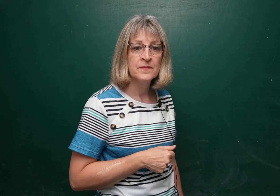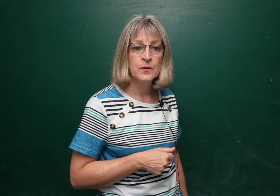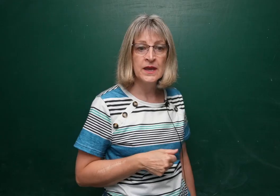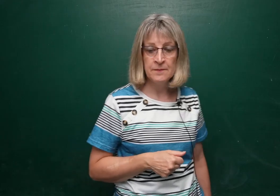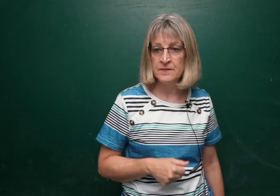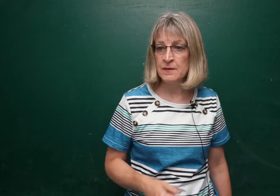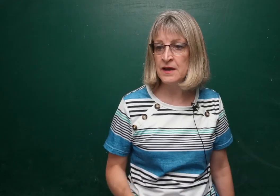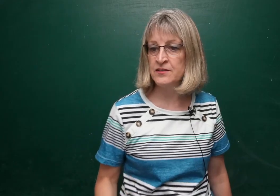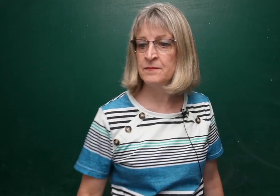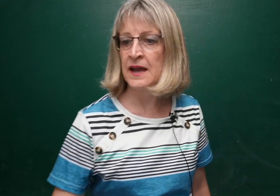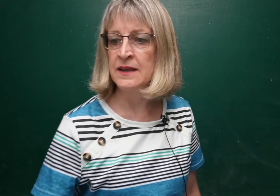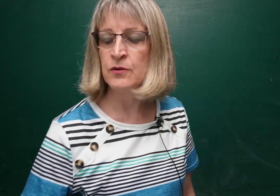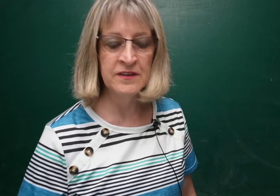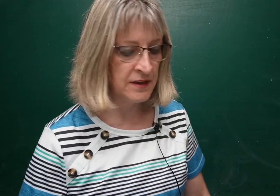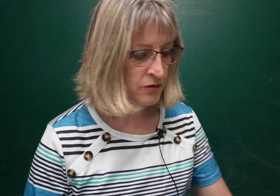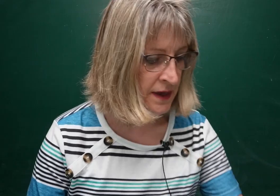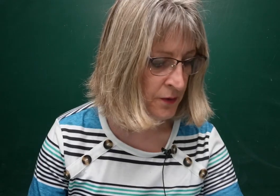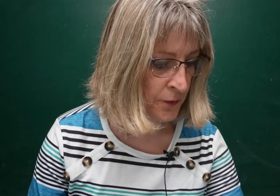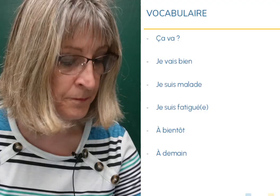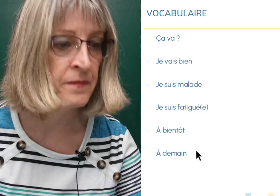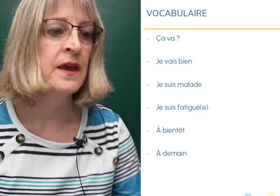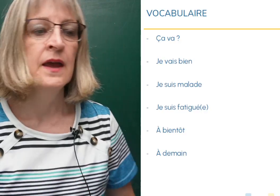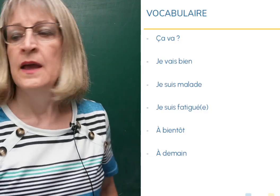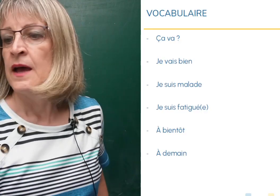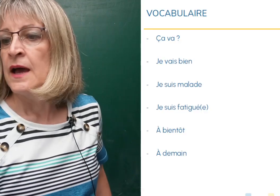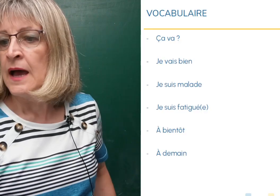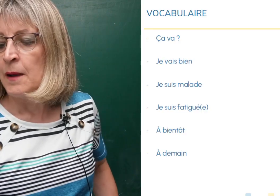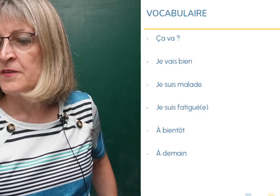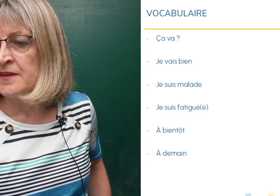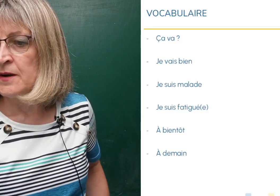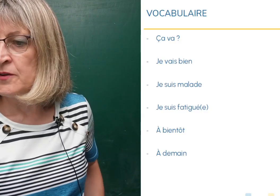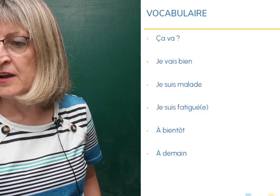Ok? Ça marche? Allez, on essaye de faire un petit dialogue.